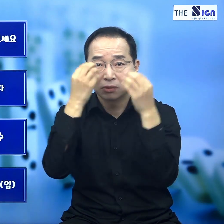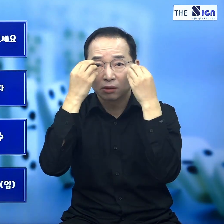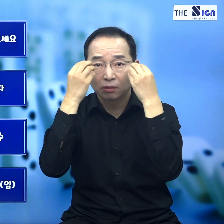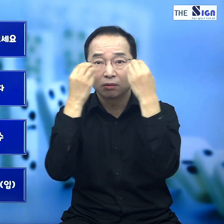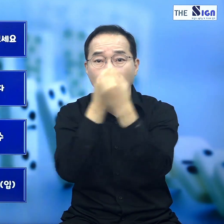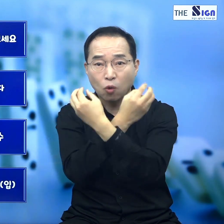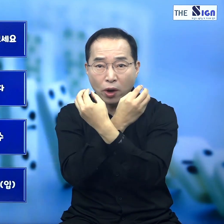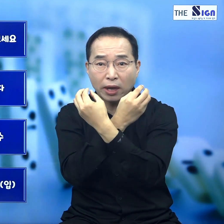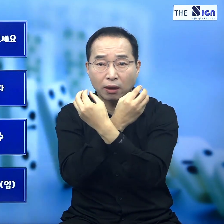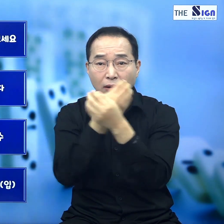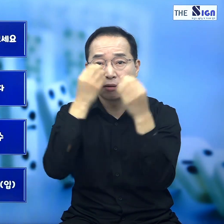오해